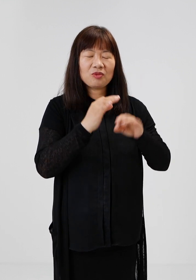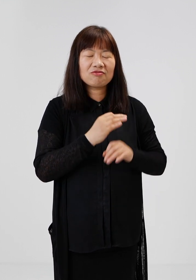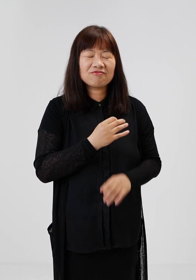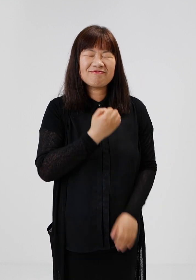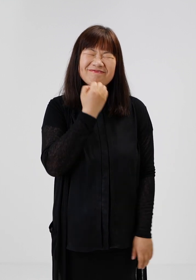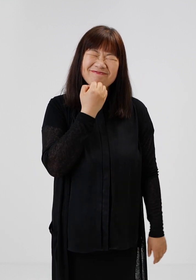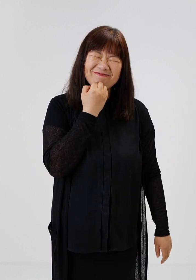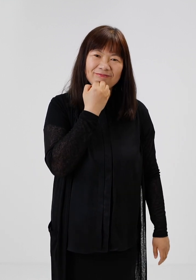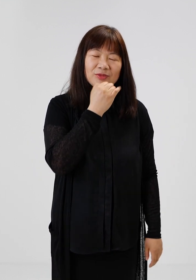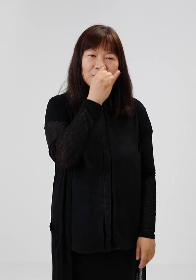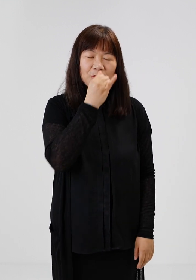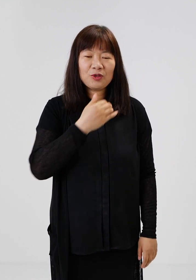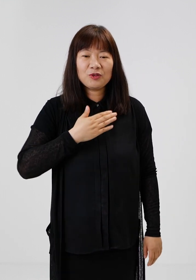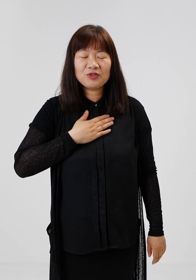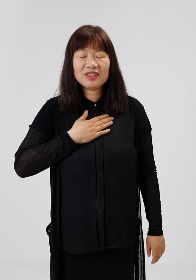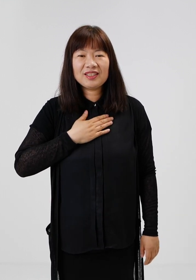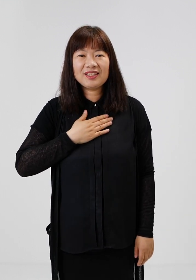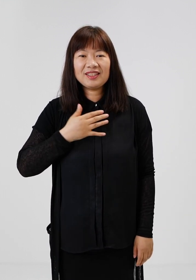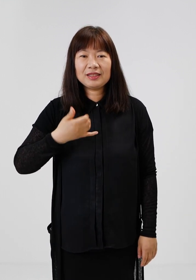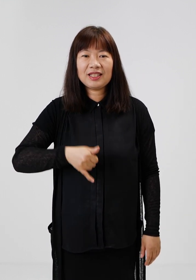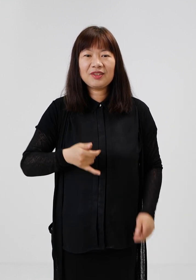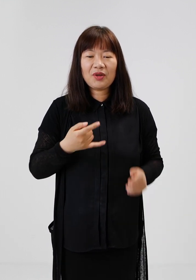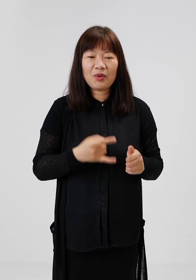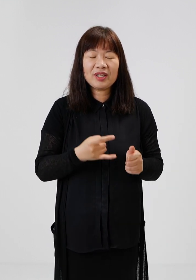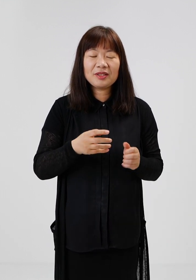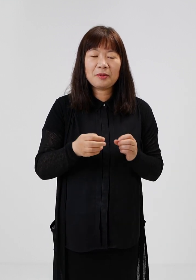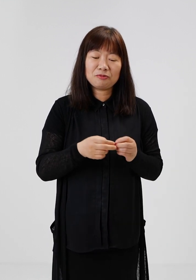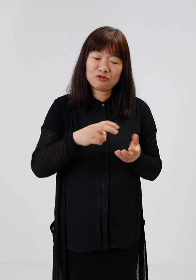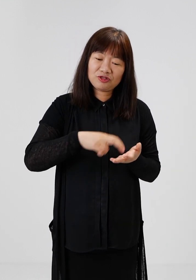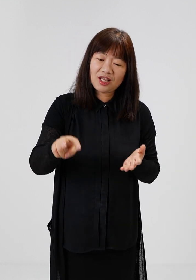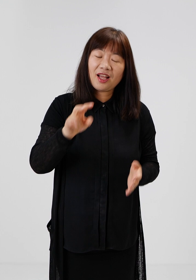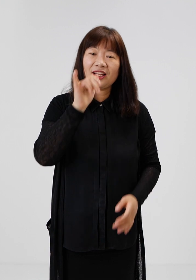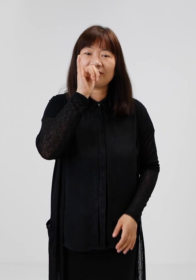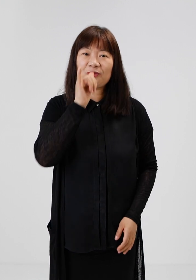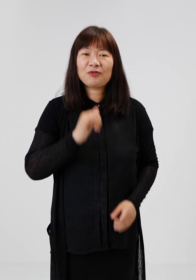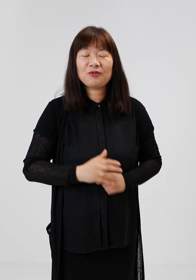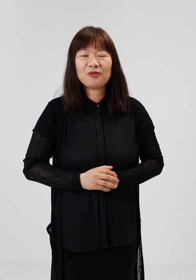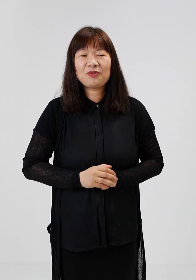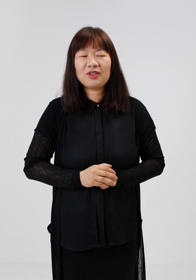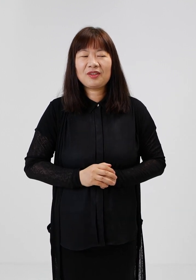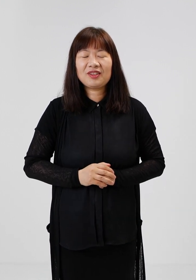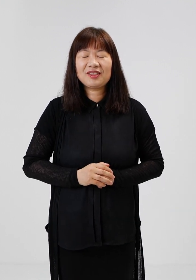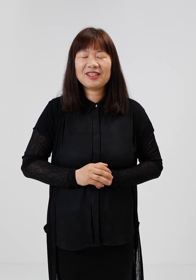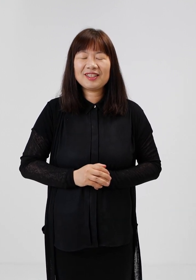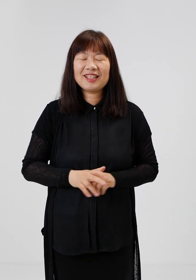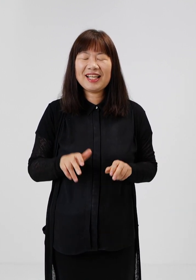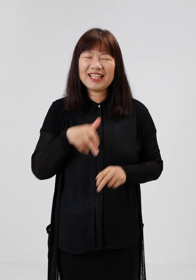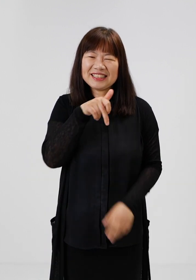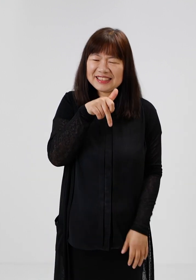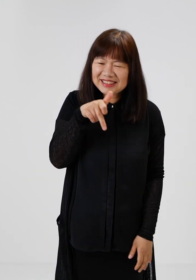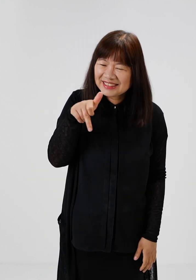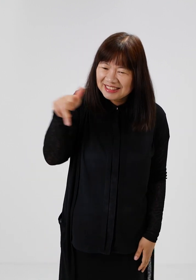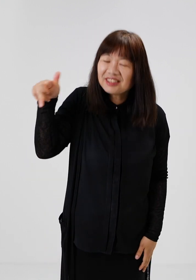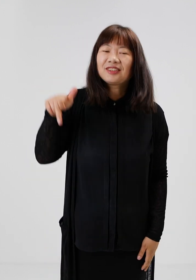또 우리 애들한테 또 그거 보내주고 그리고